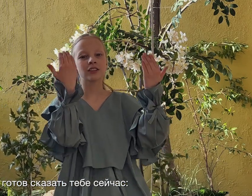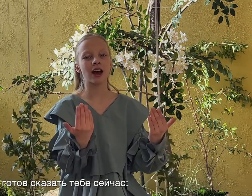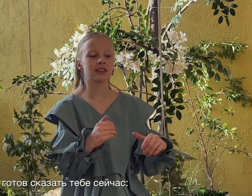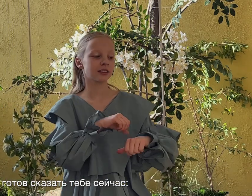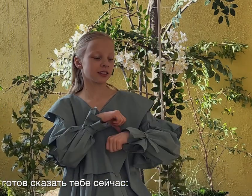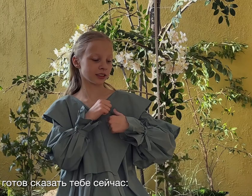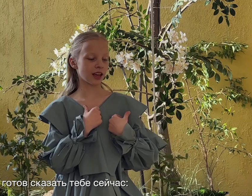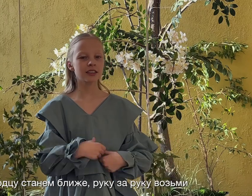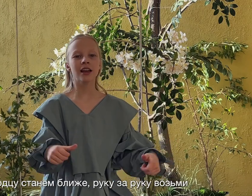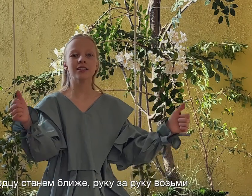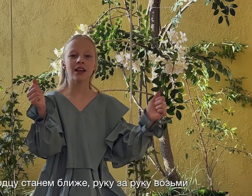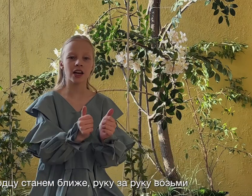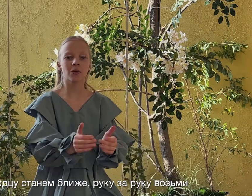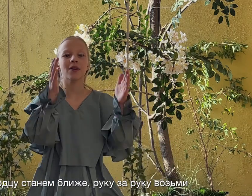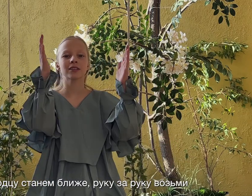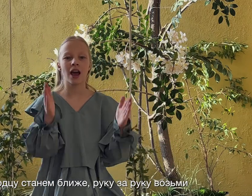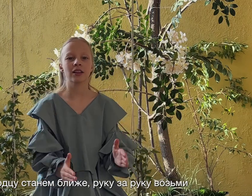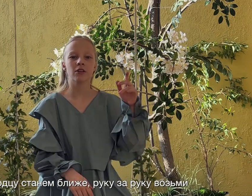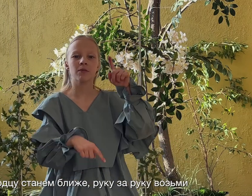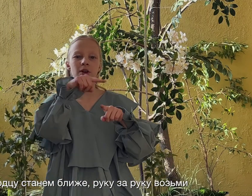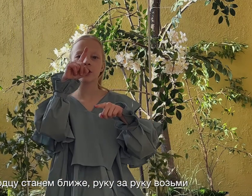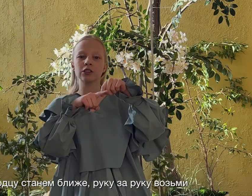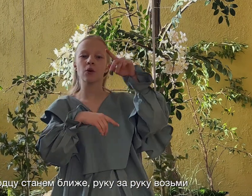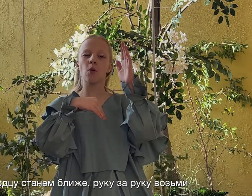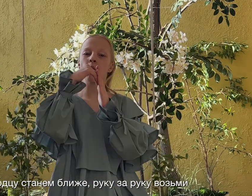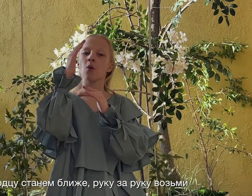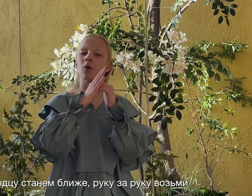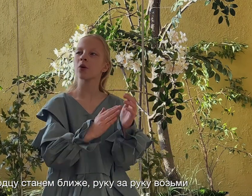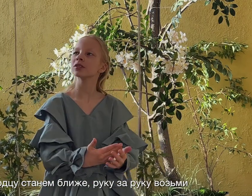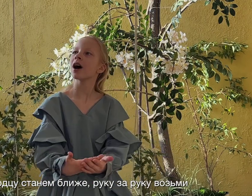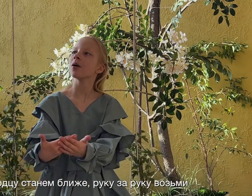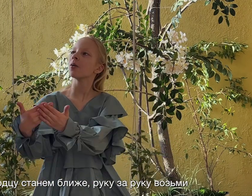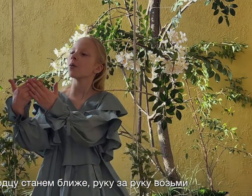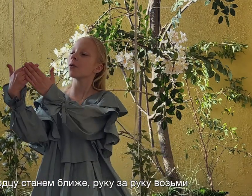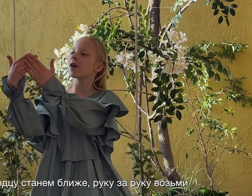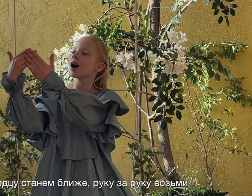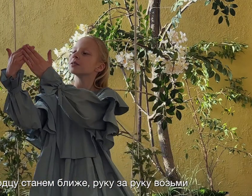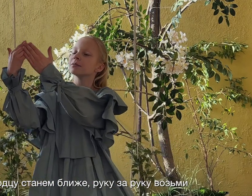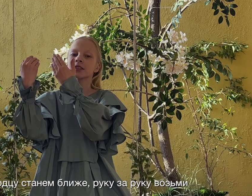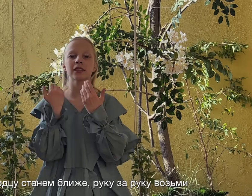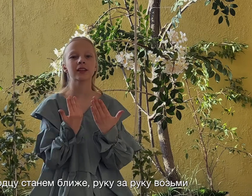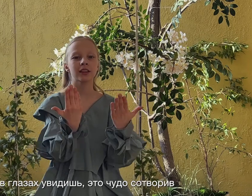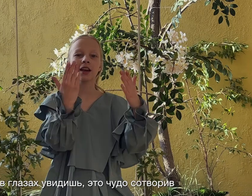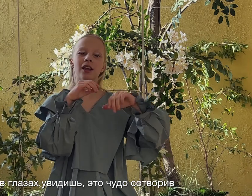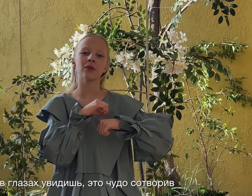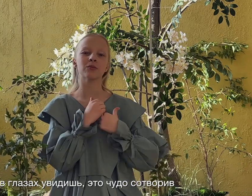сейчас. Сердцем к сердцу станем ближе, руку за руку возьми. Ты